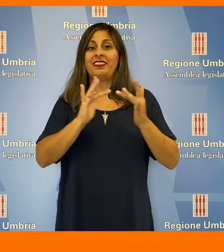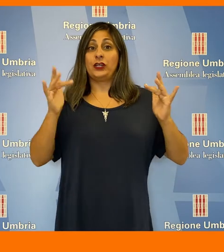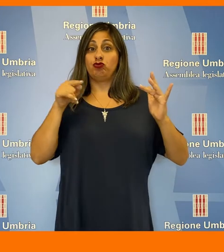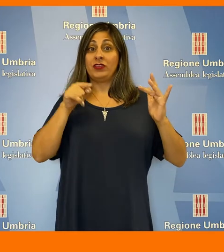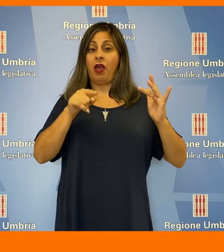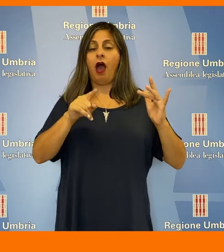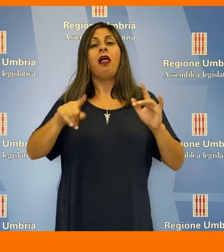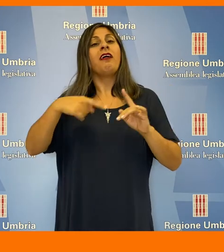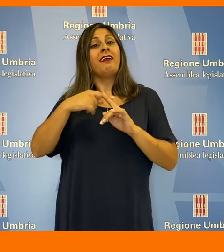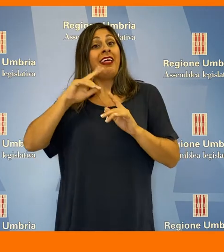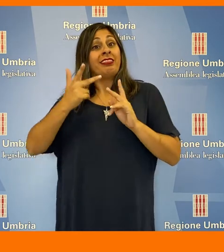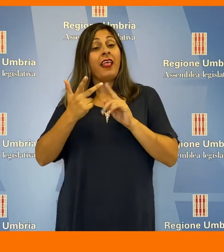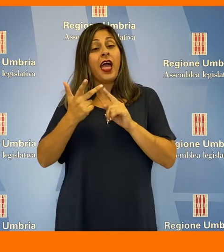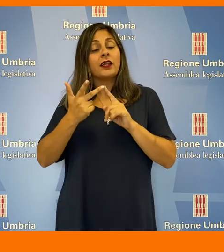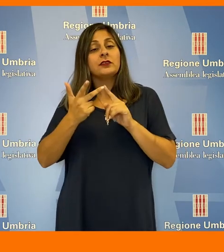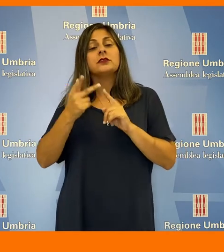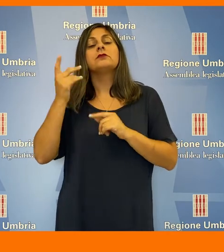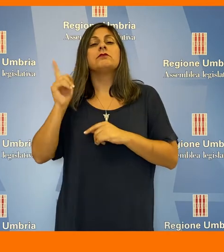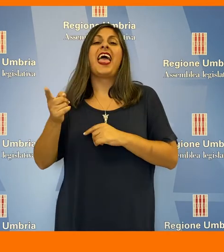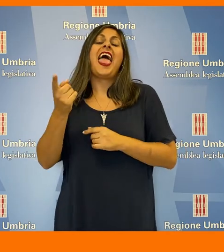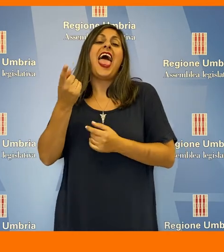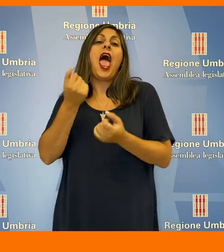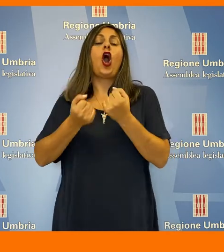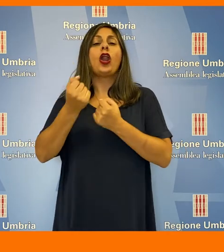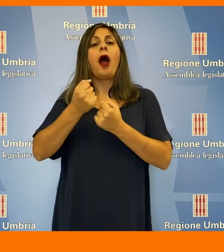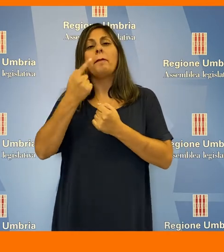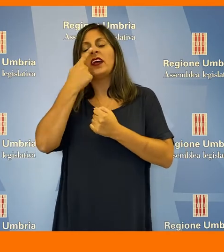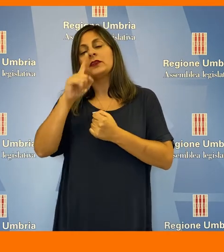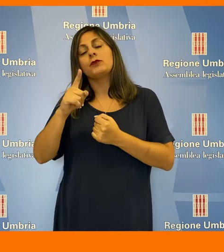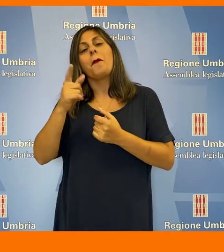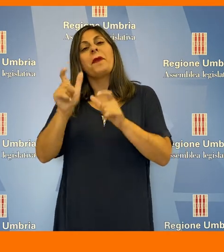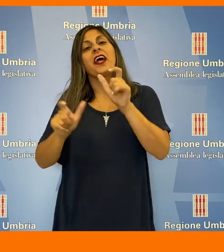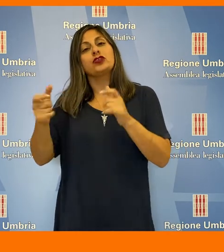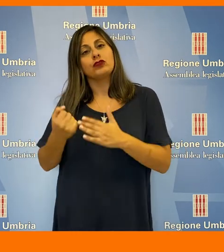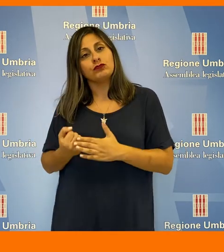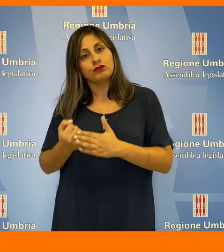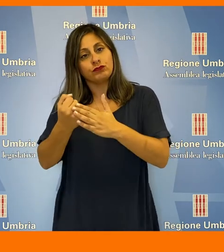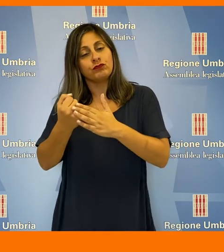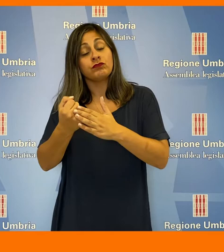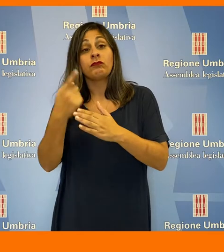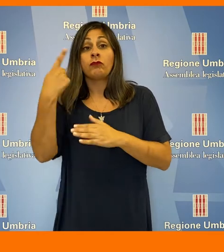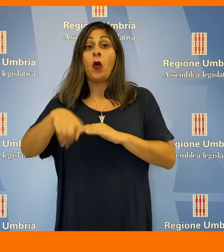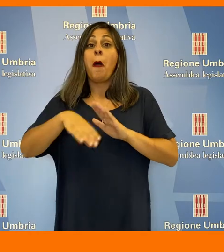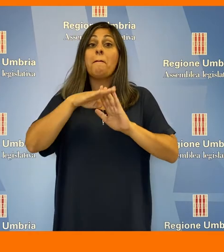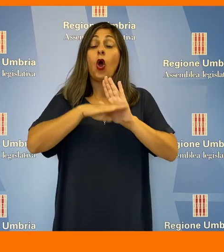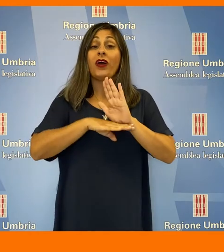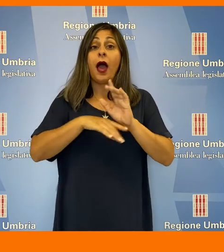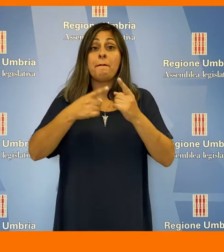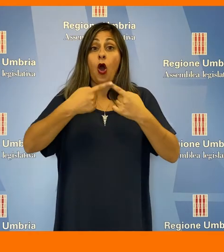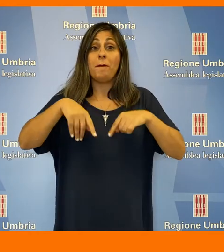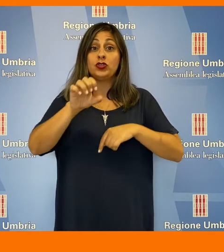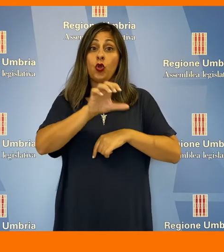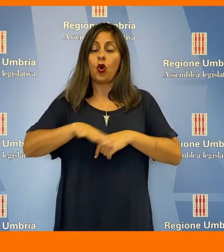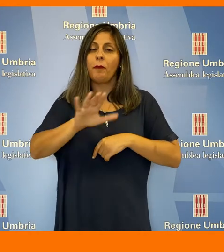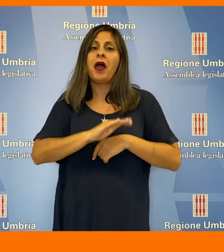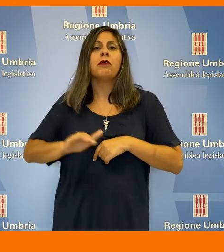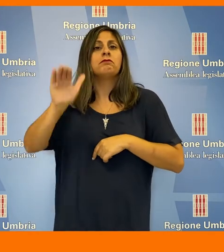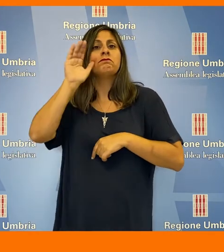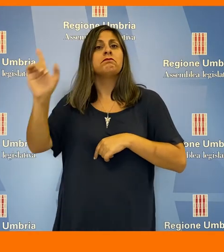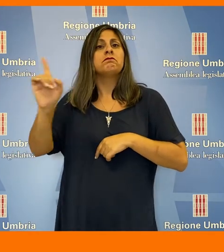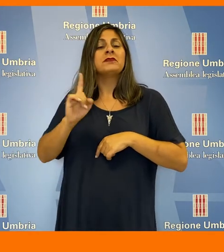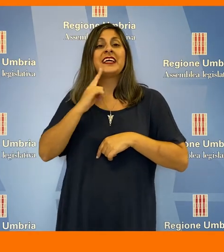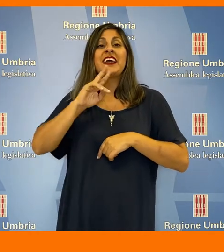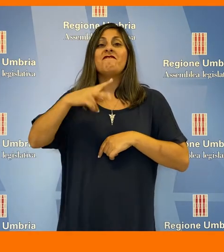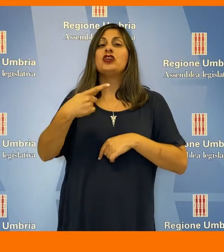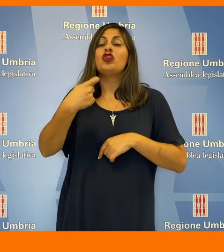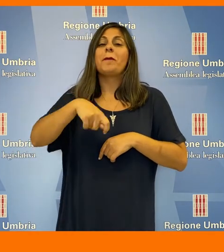e un'economia al servizio della persona. Sul programma di lavoro della Commissione europea è stata anche ascoltata in audizione la vicepresidente